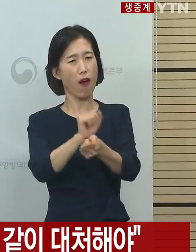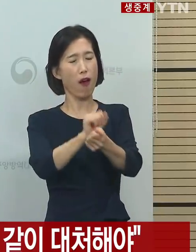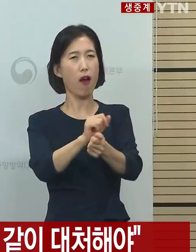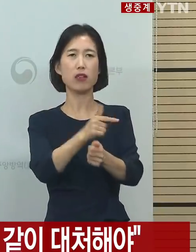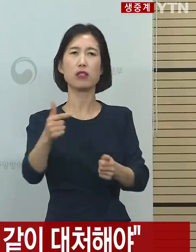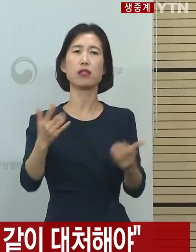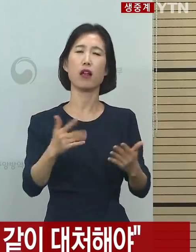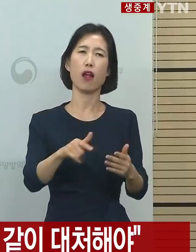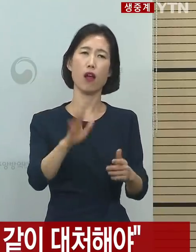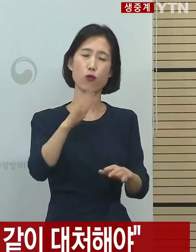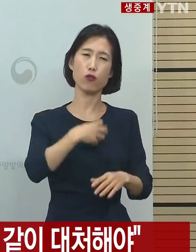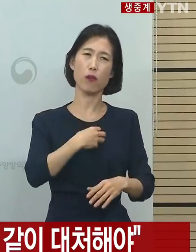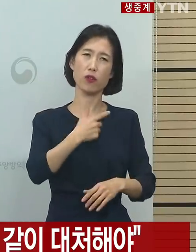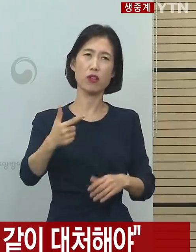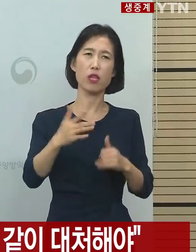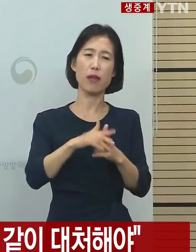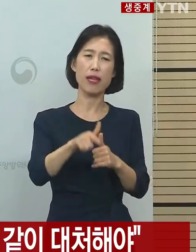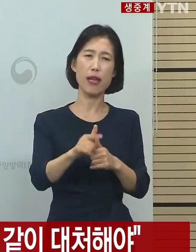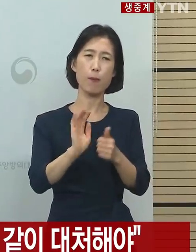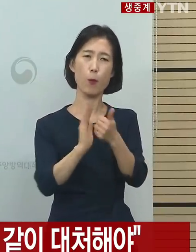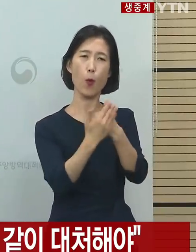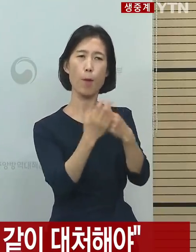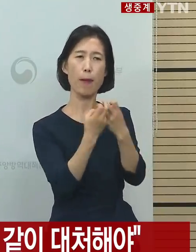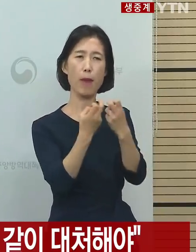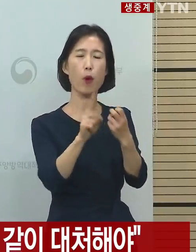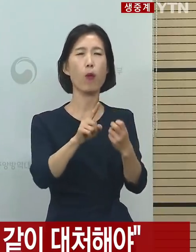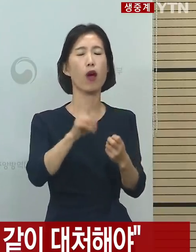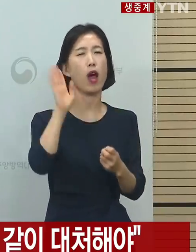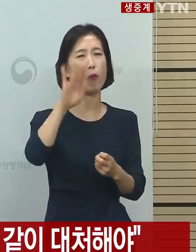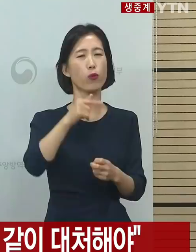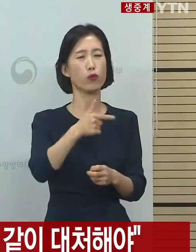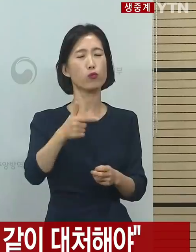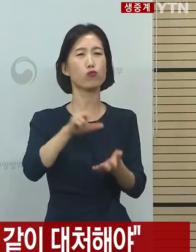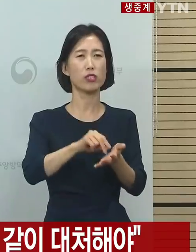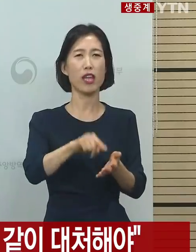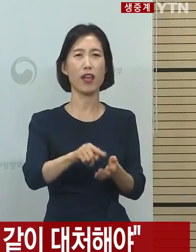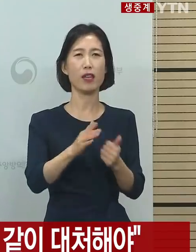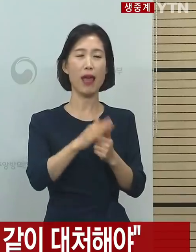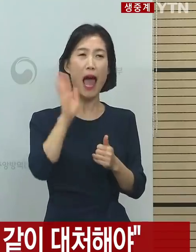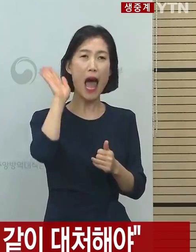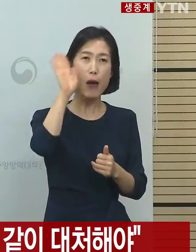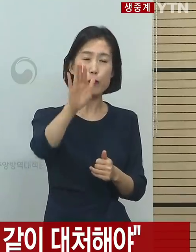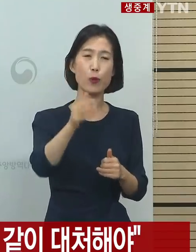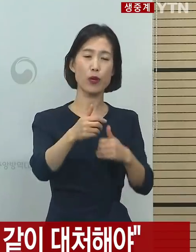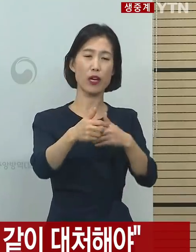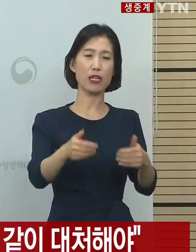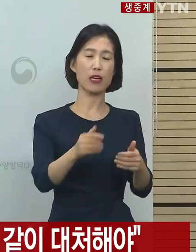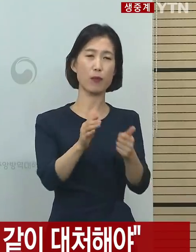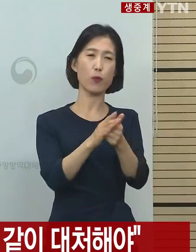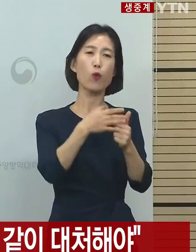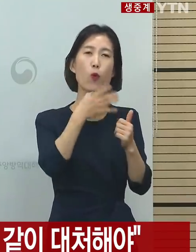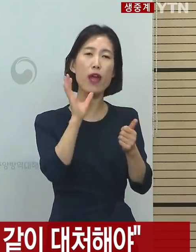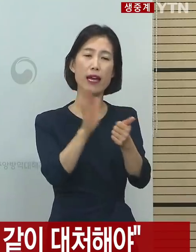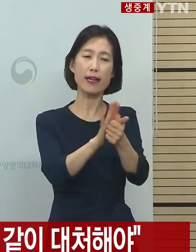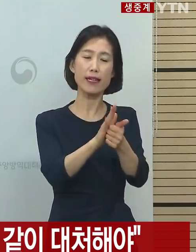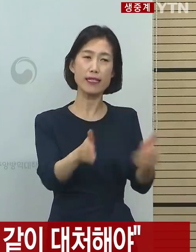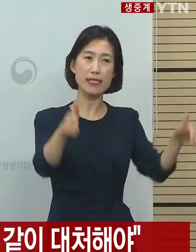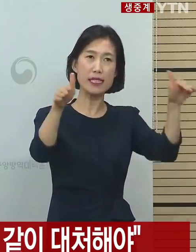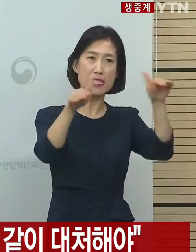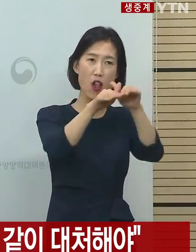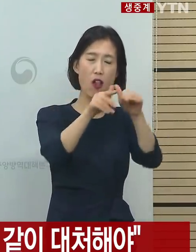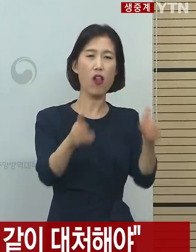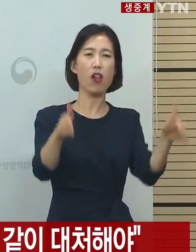이게 가장 큰 그런 숙제고 관건이다라고 생각을 합니다. 그래서 그런 시설에서는 특히 말씀드린 것처럼